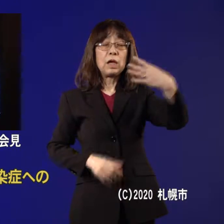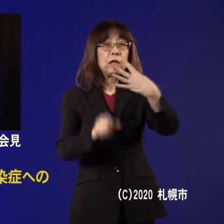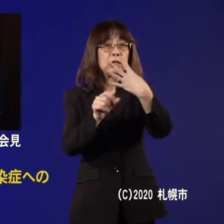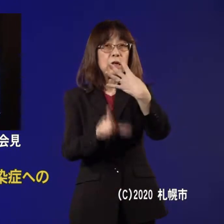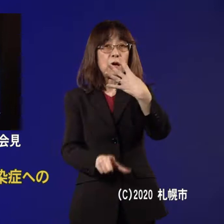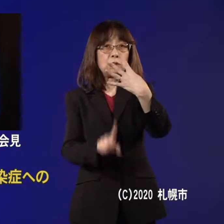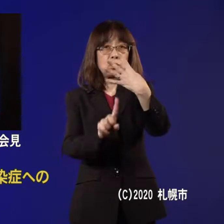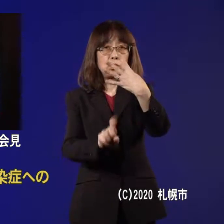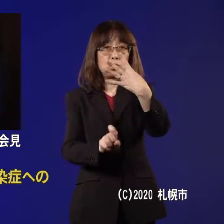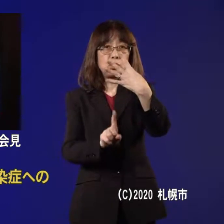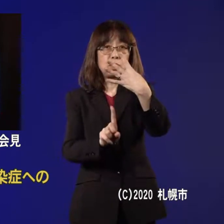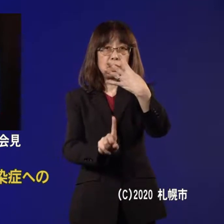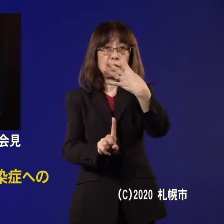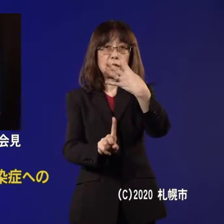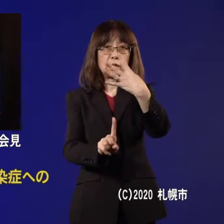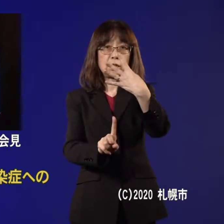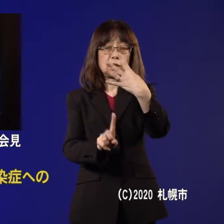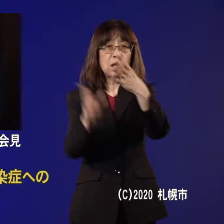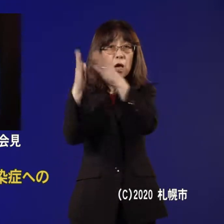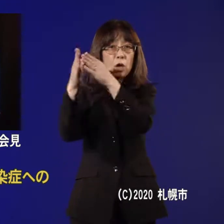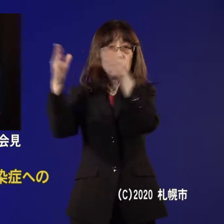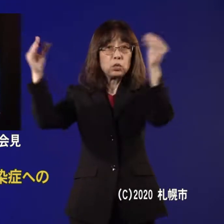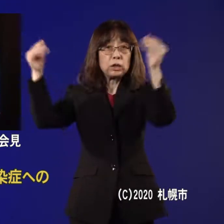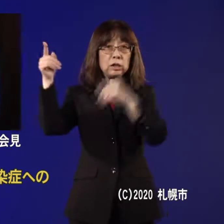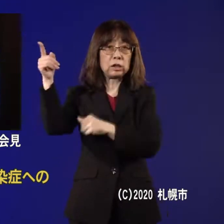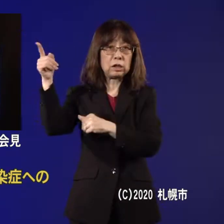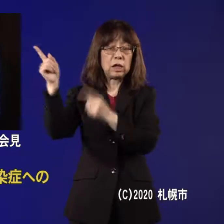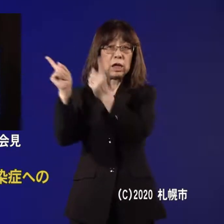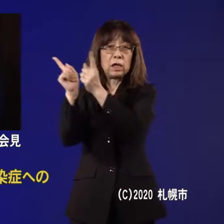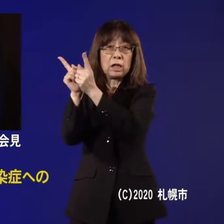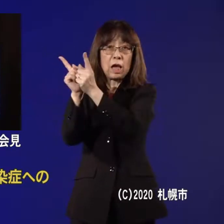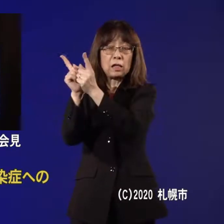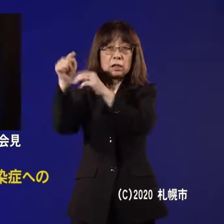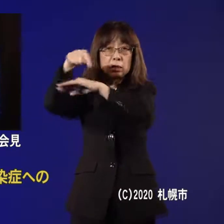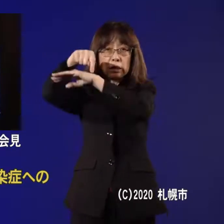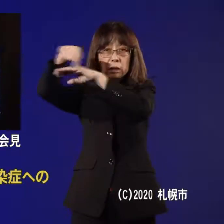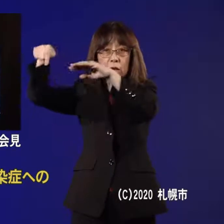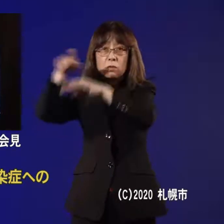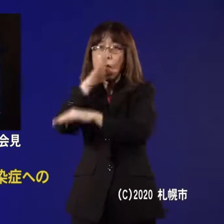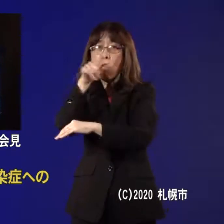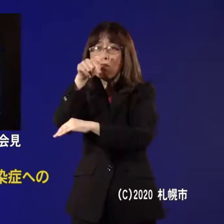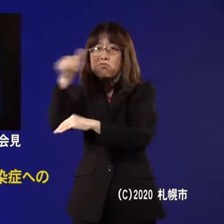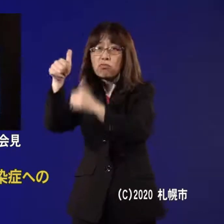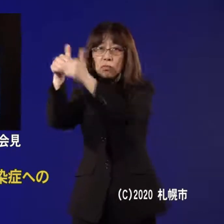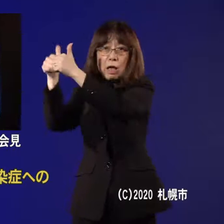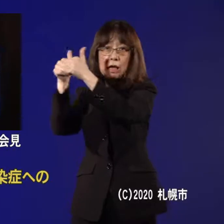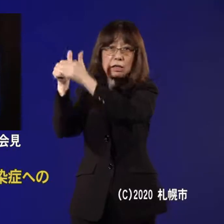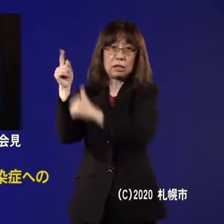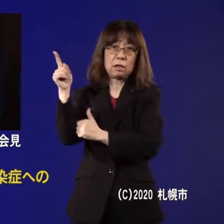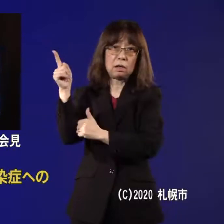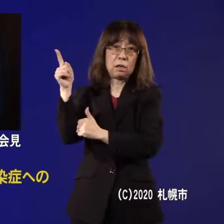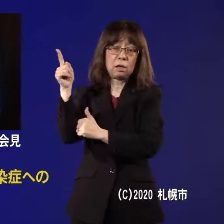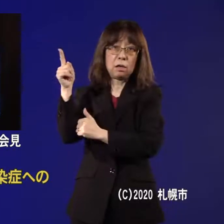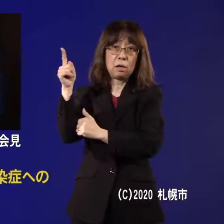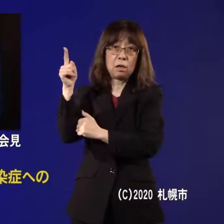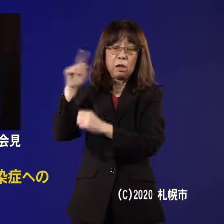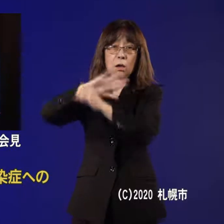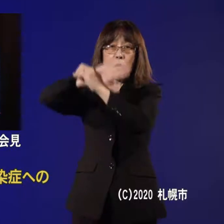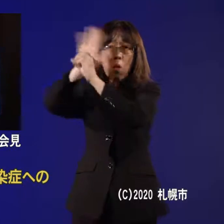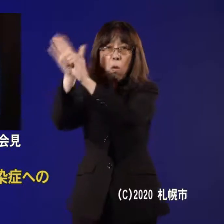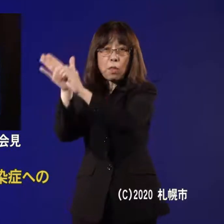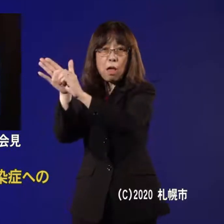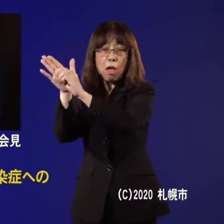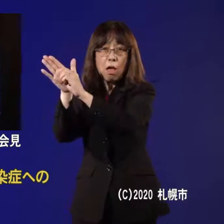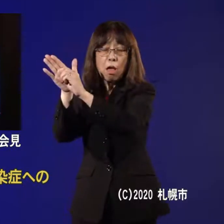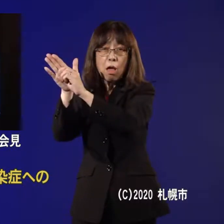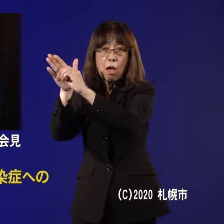4月の11日の国の対策本部会議の中で、コロナウイルス対策の基本